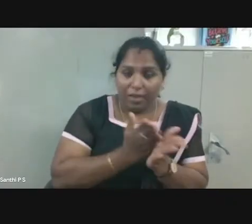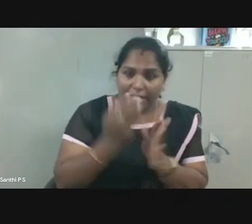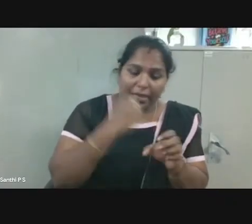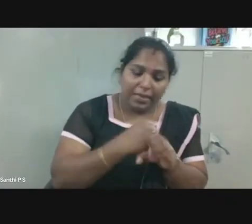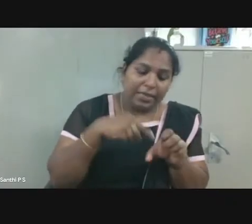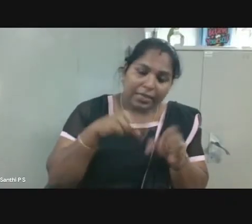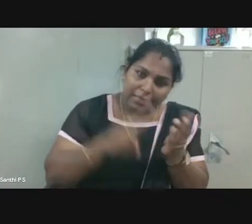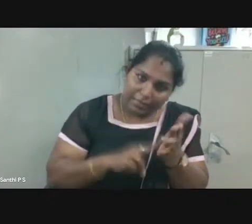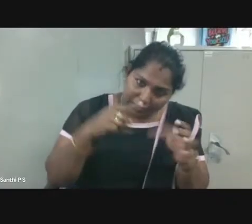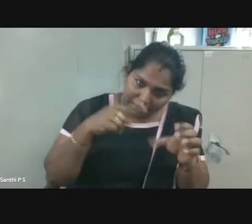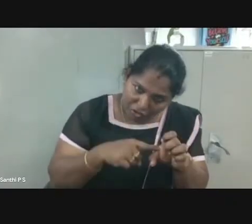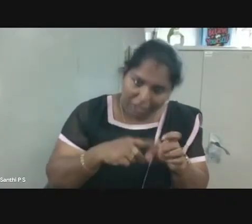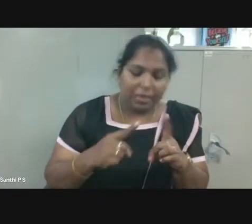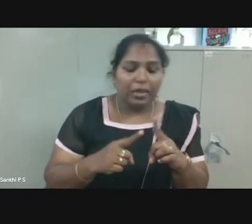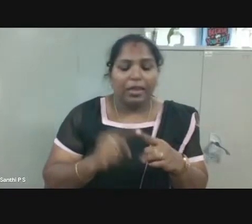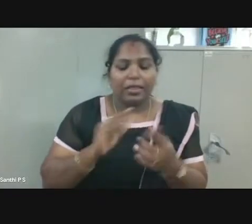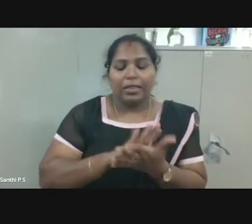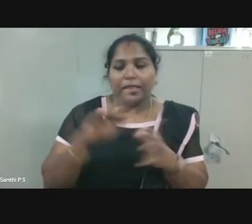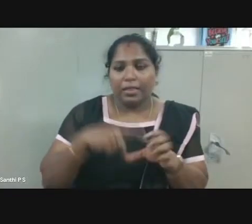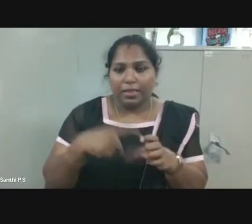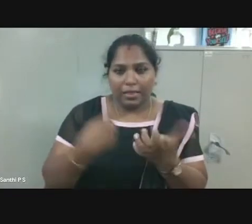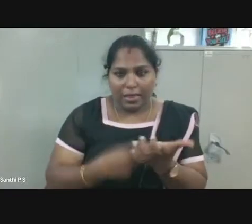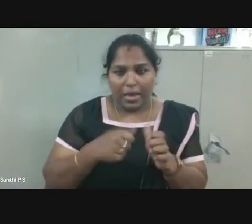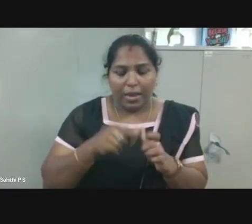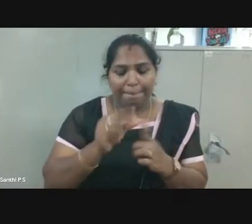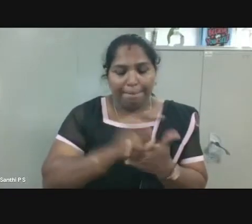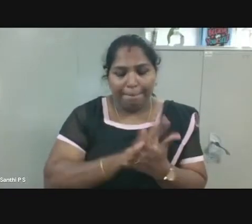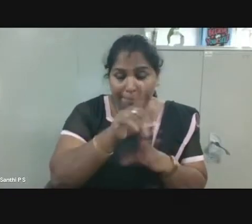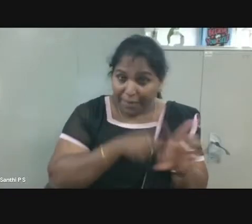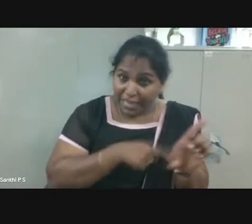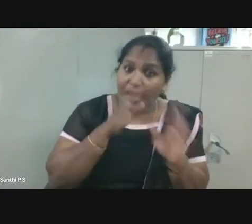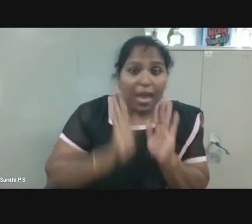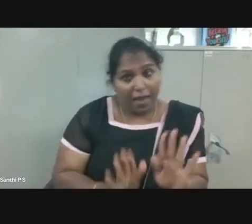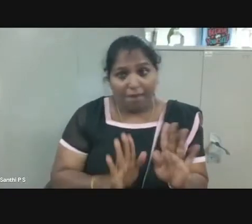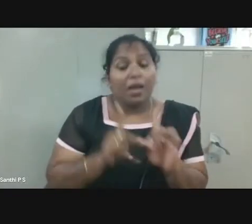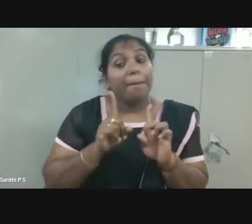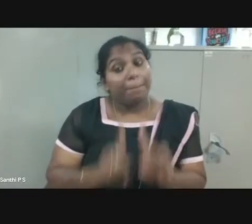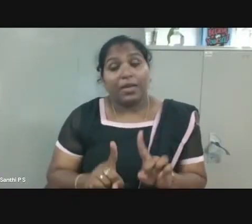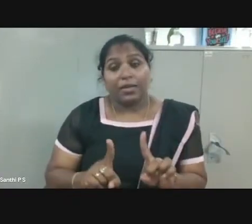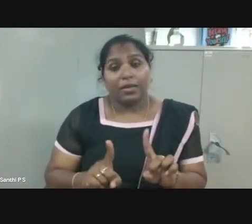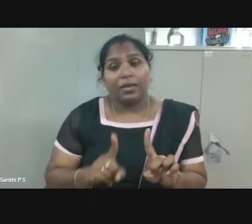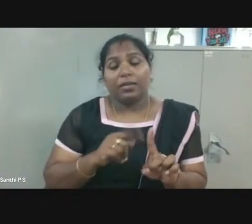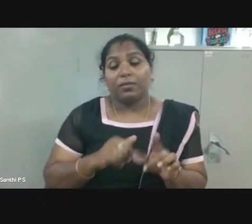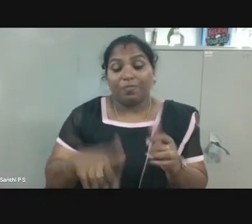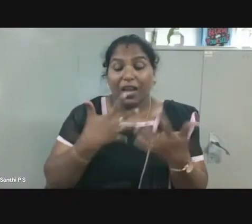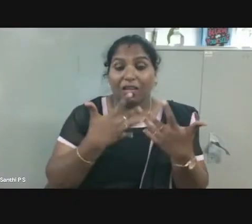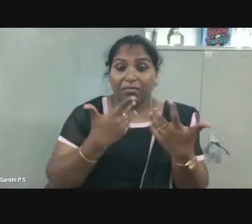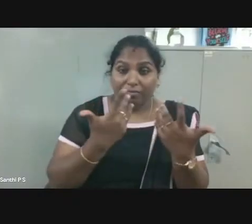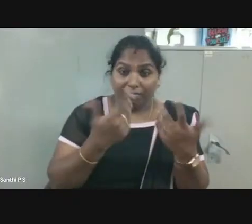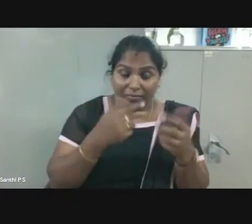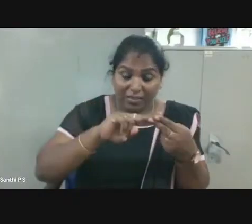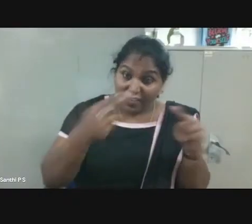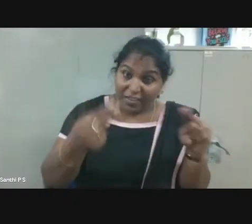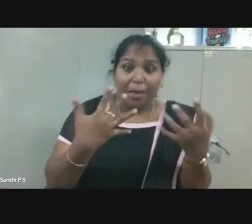പ്രശ്നം എല്ലാ കുട്ടികൾക്കും പറ്റുന്നതല്ല. ഡ്യൂഷൻ മസ്കുലർ ഡിസ്ട്രോഫി ഉണ്ട്, പ്ലസ് അവർക്ക് ഇങ്ങനെ ഓരോരോ എക്സോൺ 53, എക്സോൺ 45